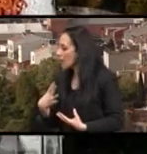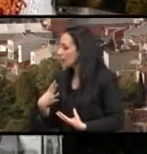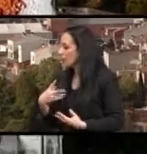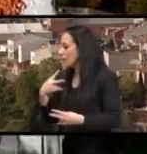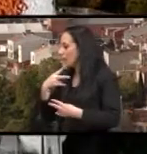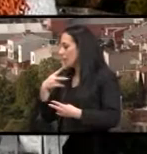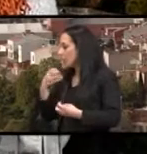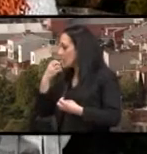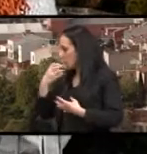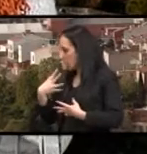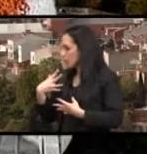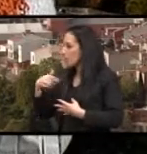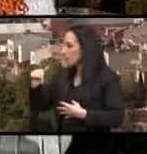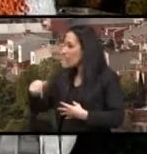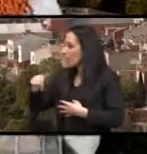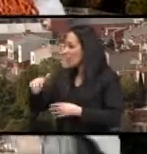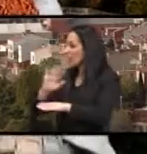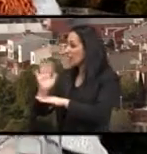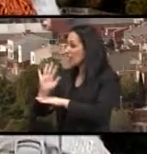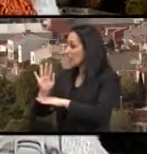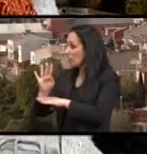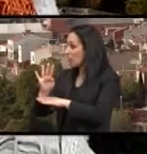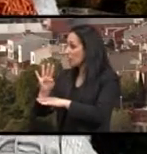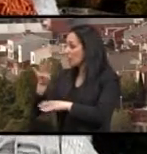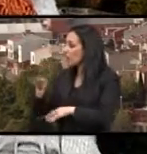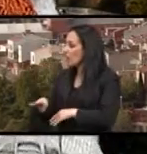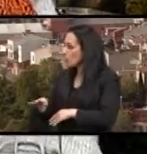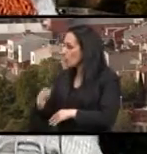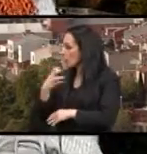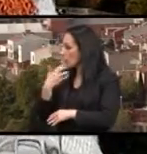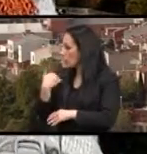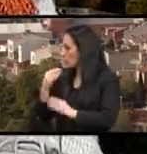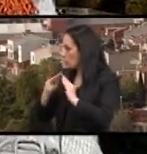el cine, ara, el d'aquí, que ara ja vam arreglar, exacte, ja vam posar